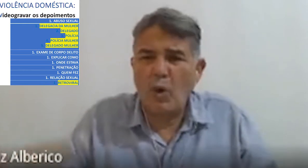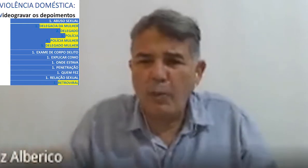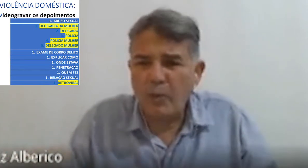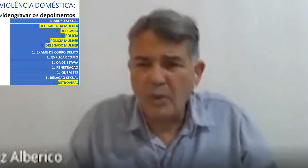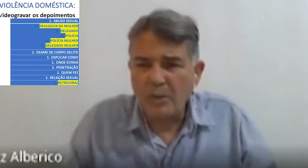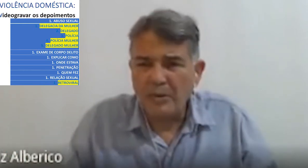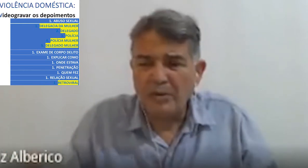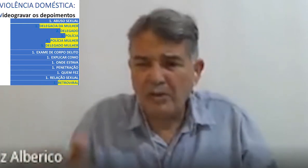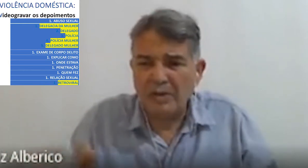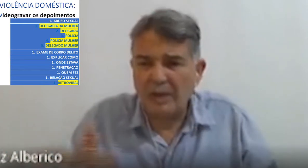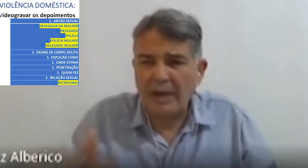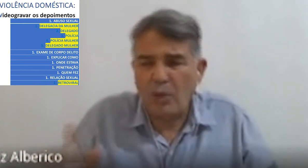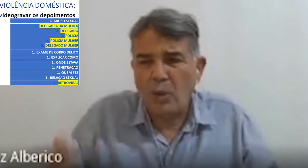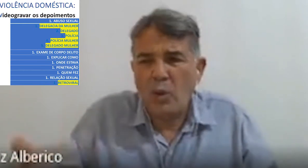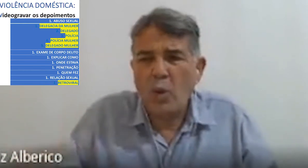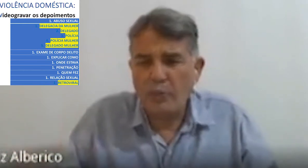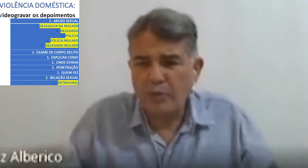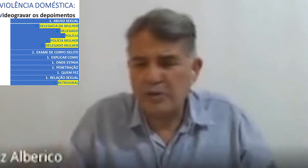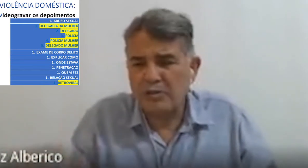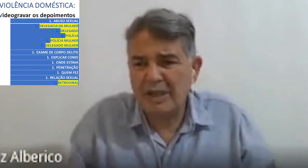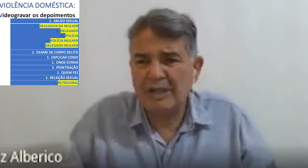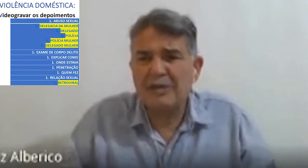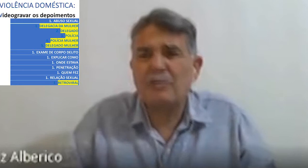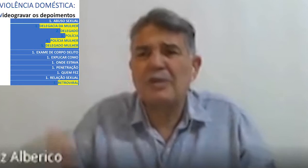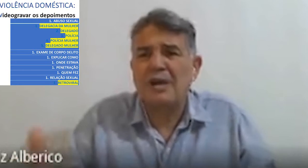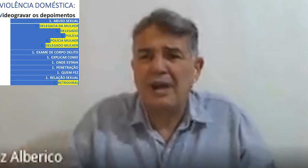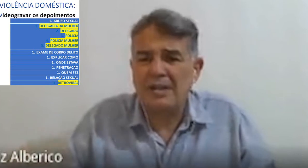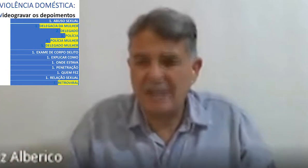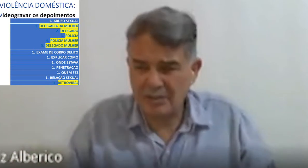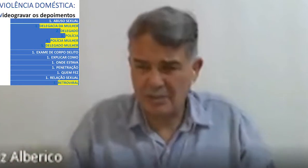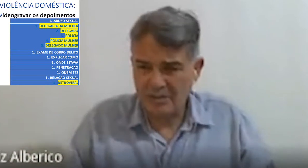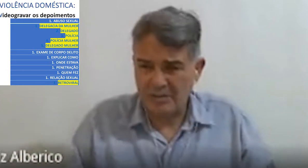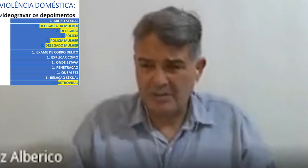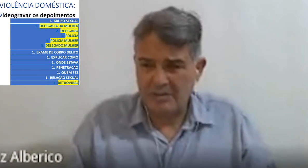corpo. Eu tenho que trabalhar com corpo. Isso não tem nada a ver com assédio.